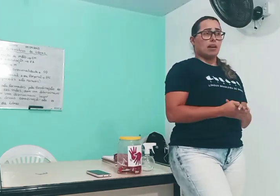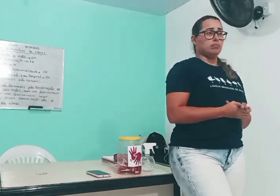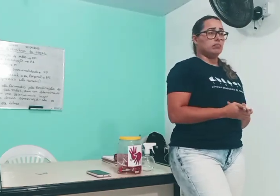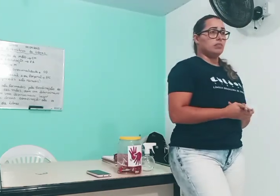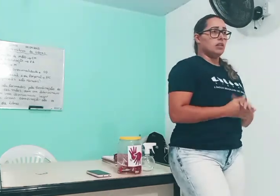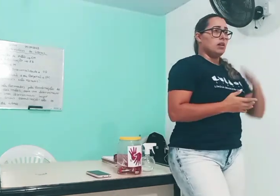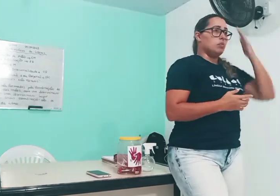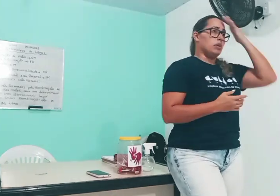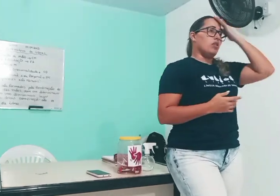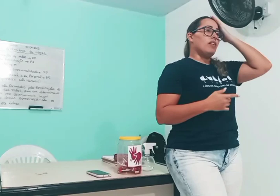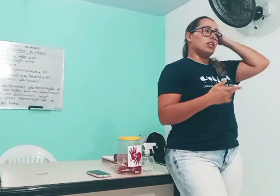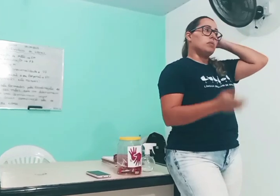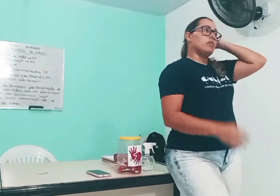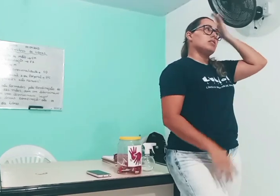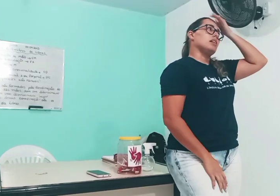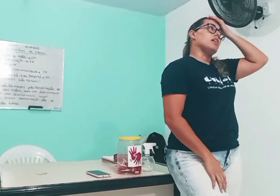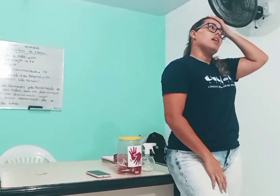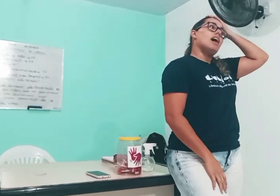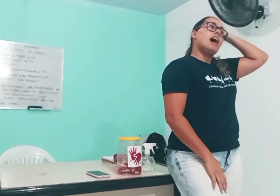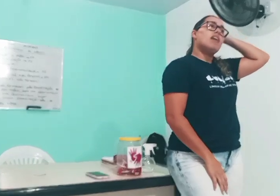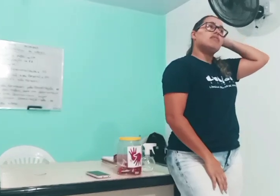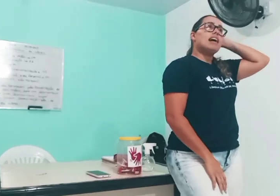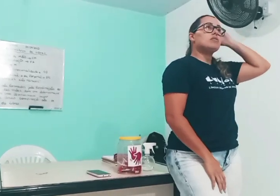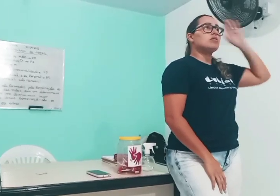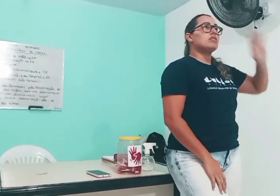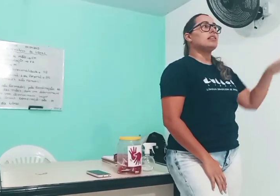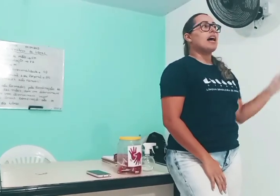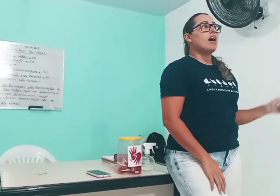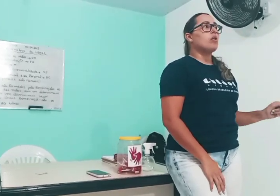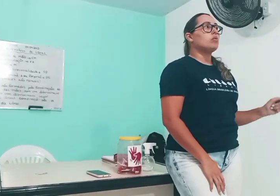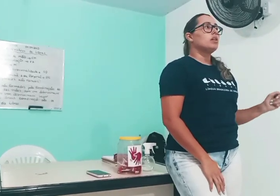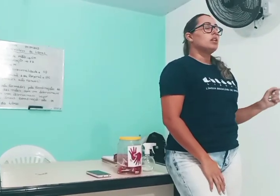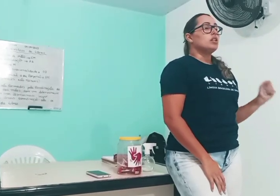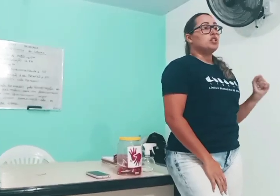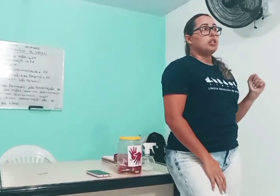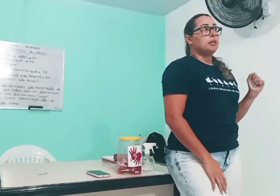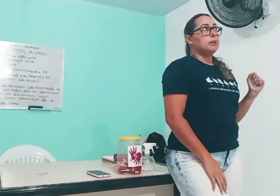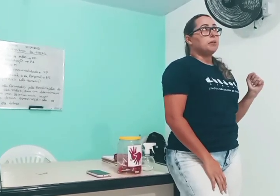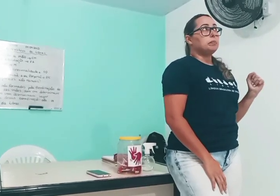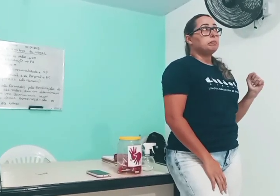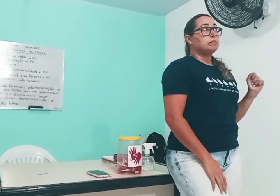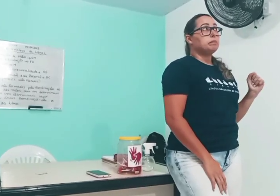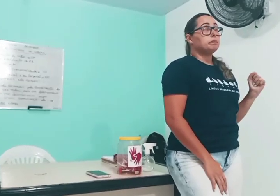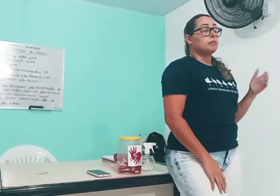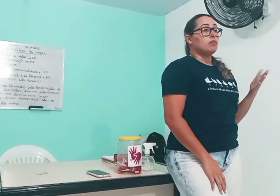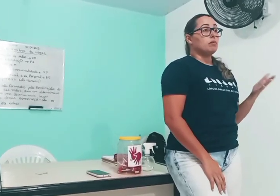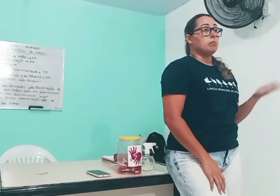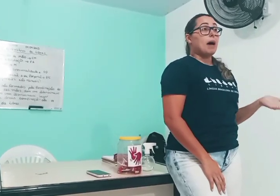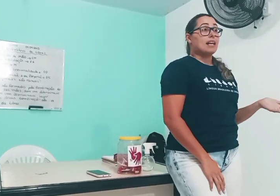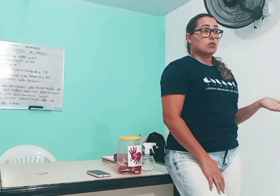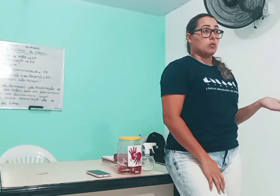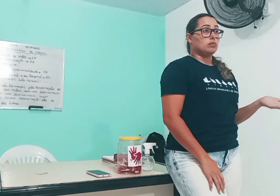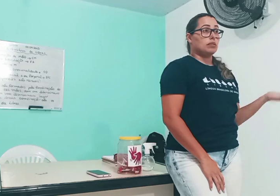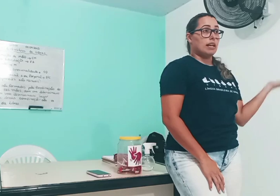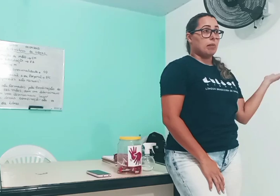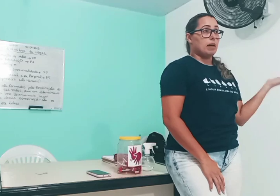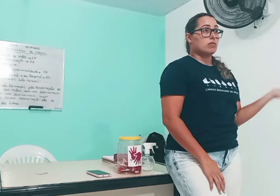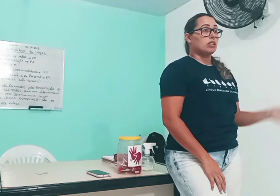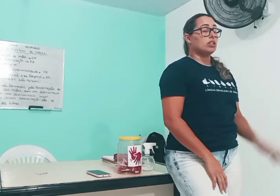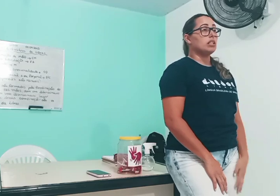é. Porque eu falando para você, faz o sinal de Páscoa, né? Que a Páscoa está